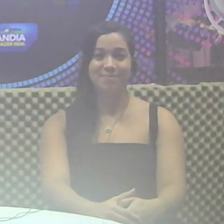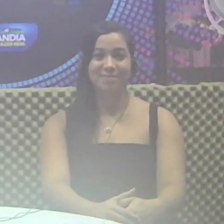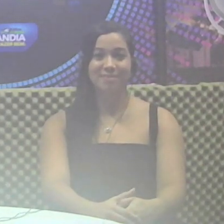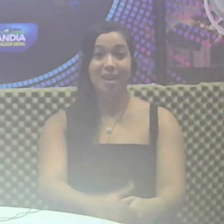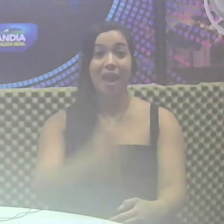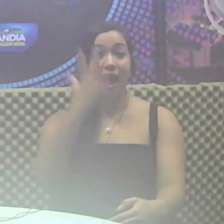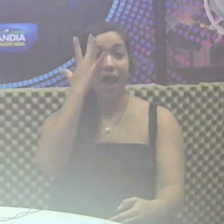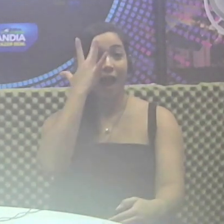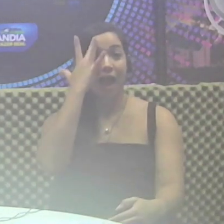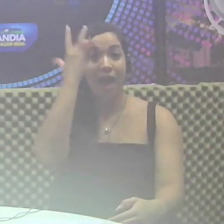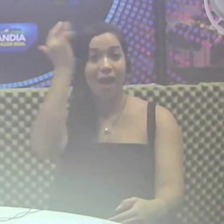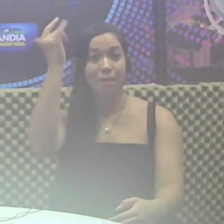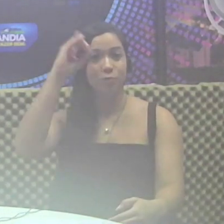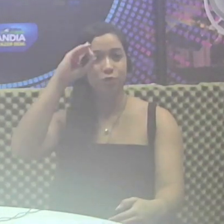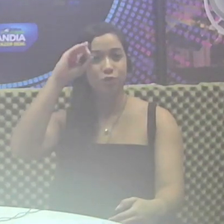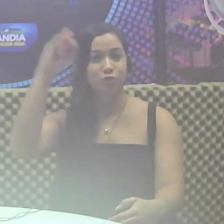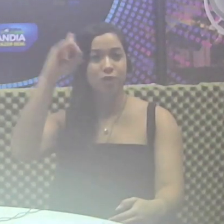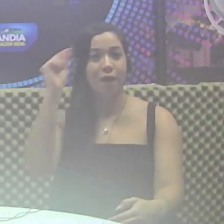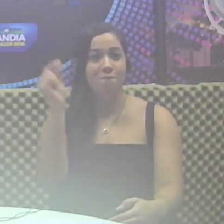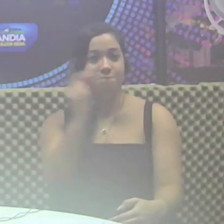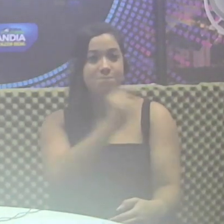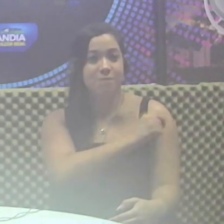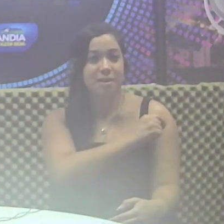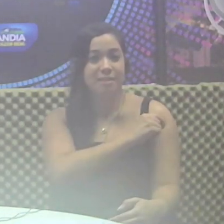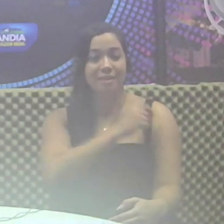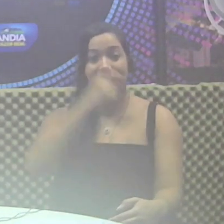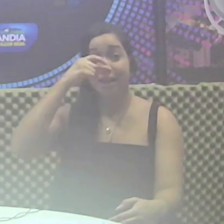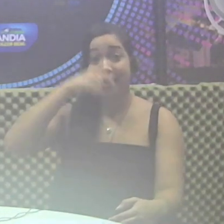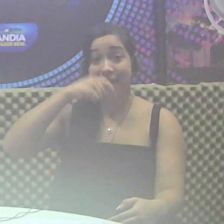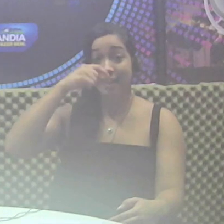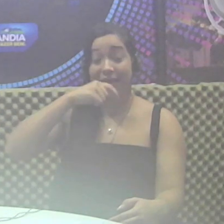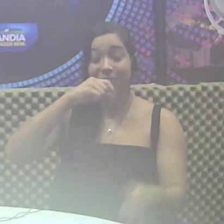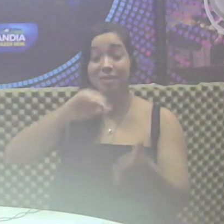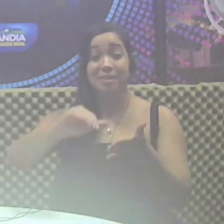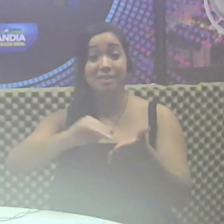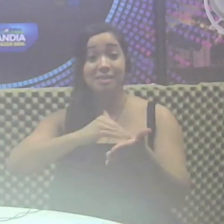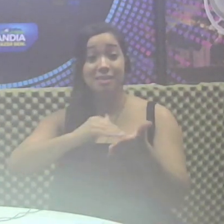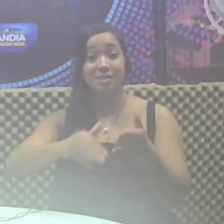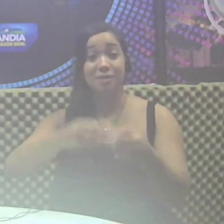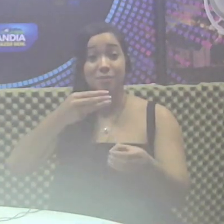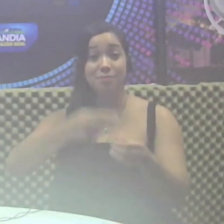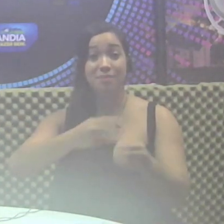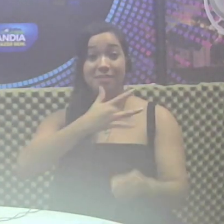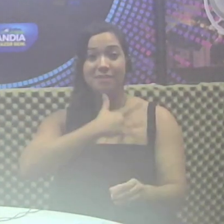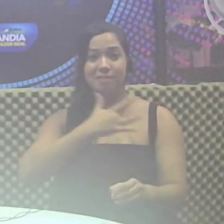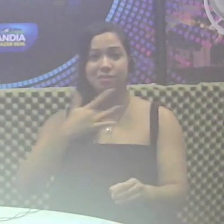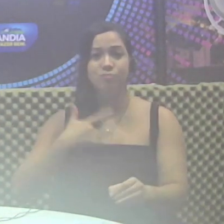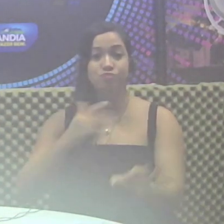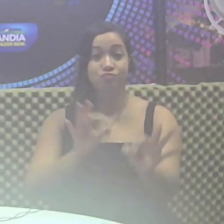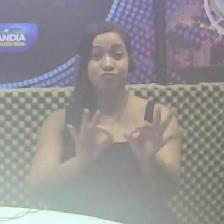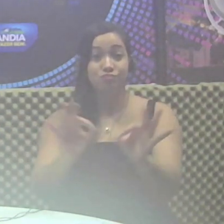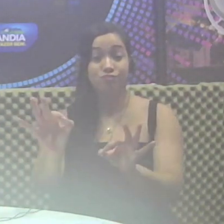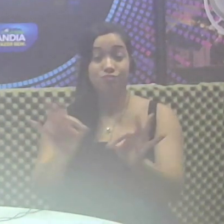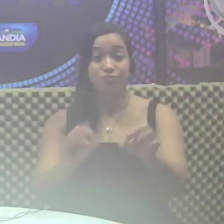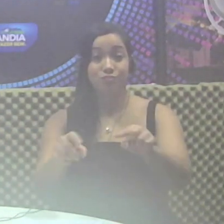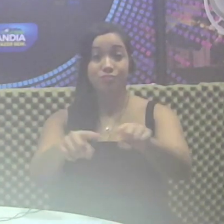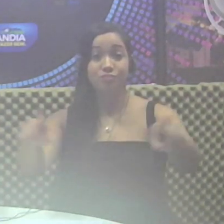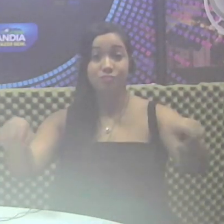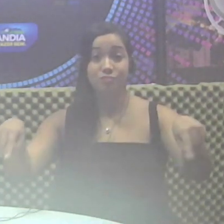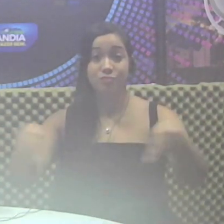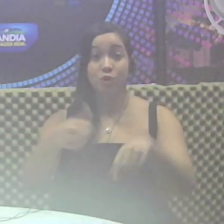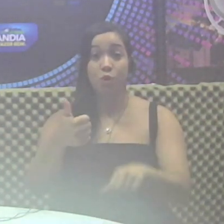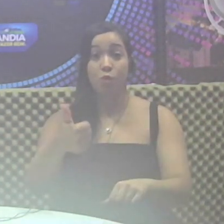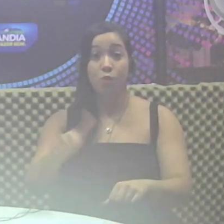Amanhã é dia D de vacinação contra a gripe. A Secretaria Municipal de Saúde preparou salas de vacina em 11 unidades